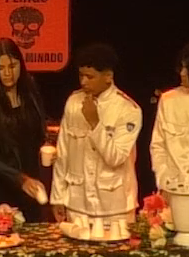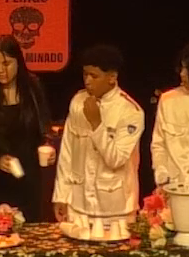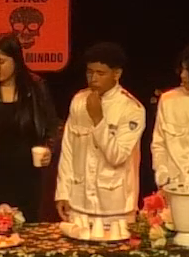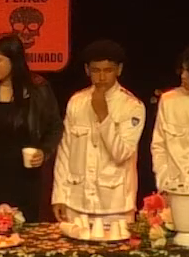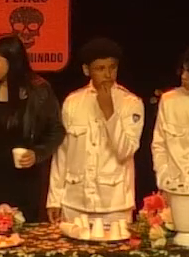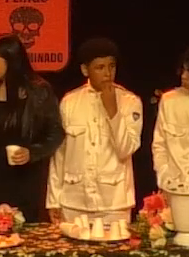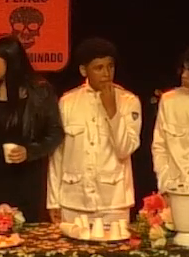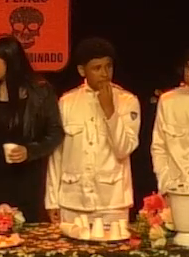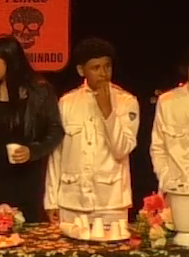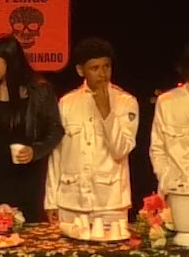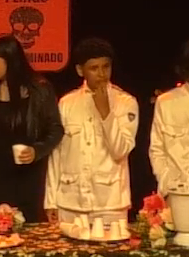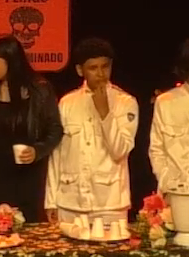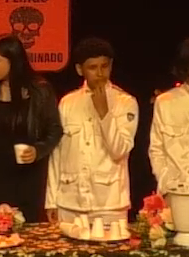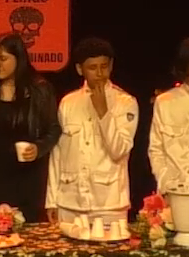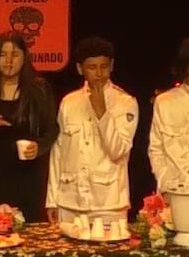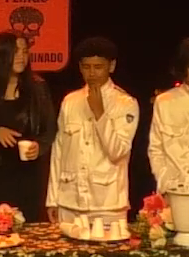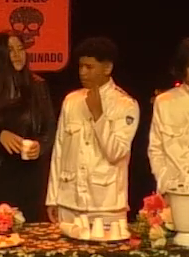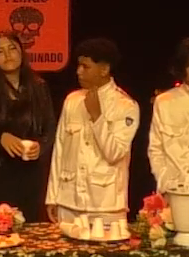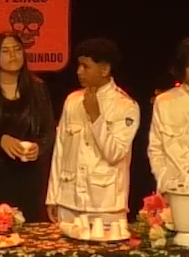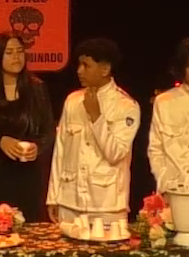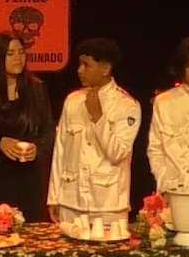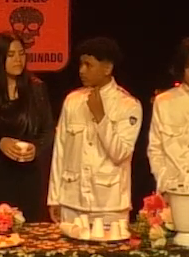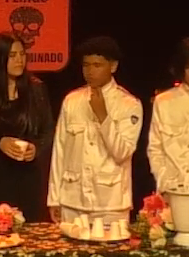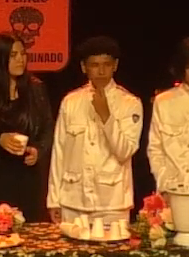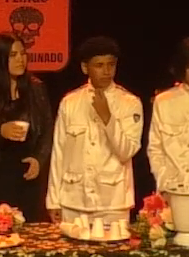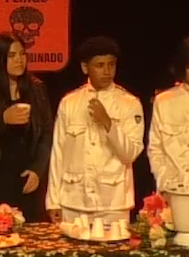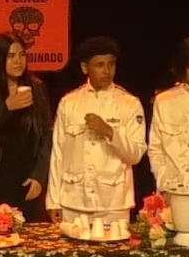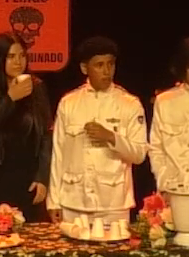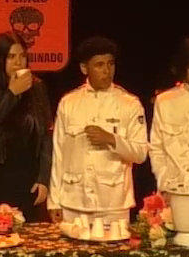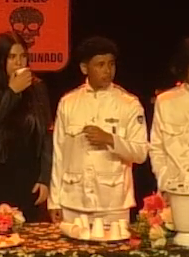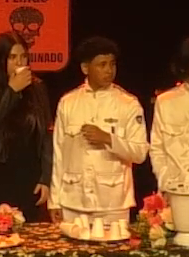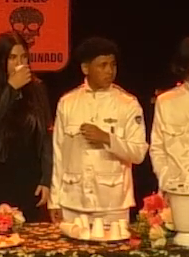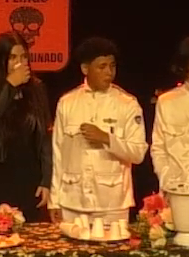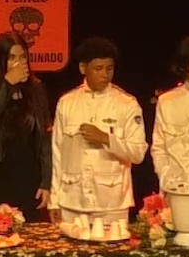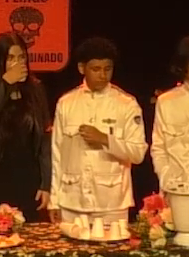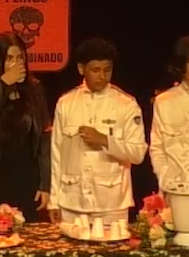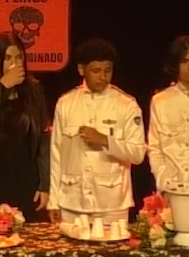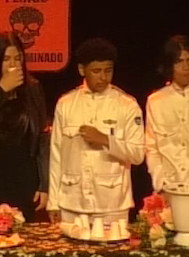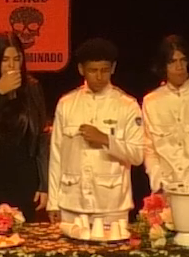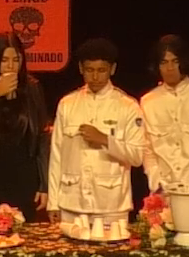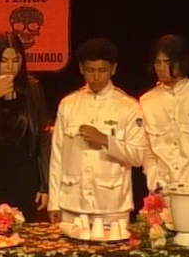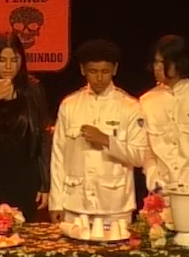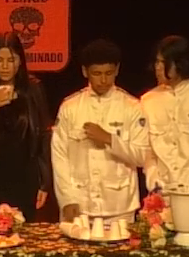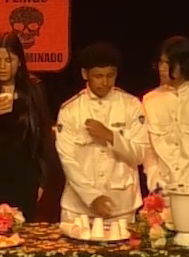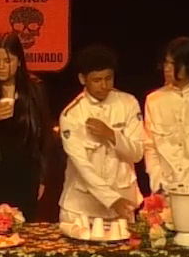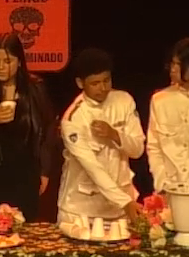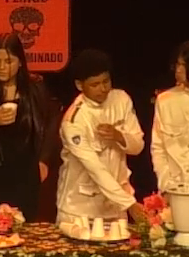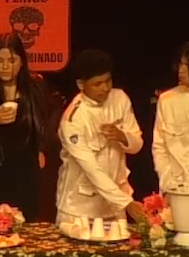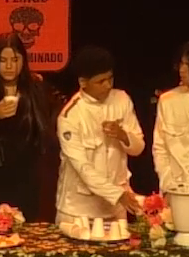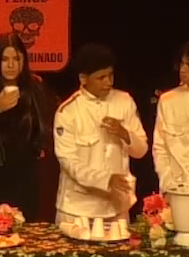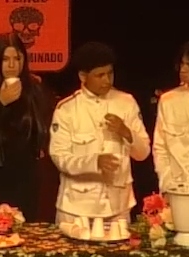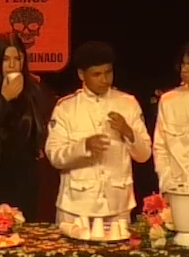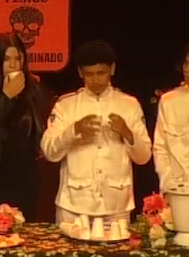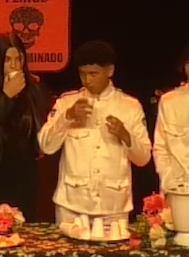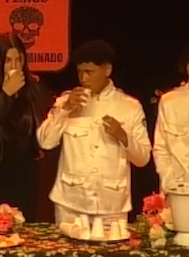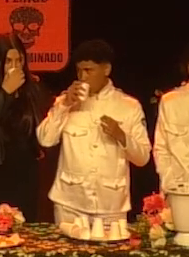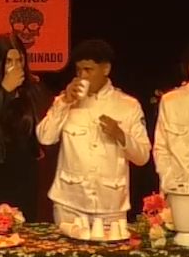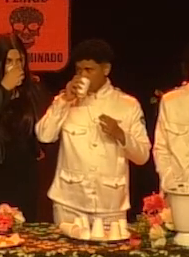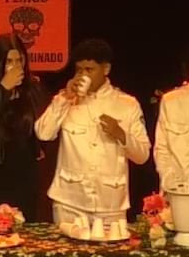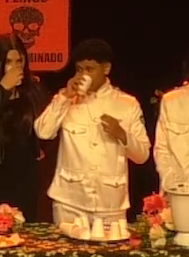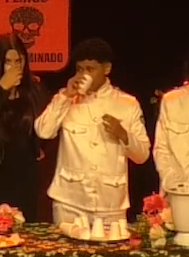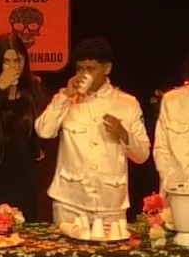acertamos. O que é que vocês têm acertado mais? Os cavalos inimigos ou os soldados? Não, nem o cavalo. Não tem mais cavalos.